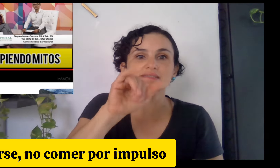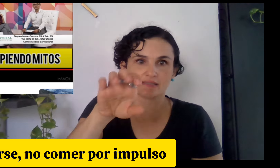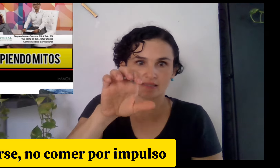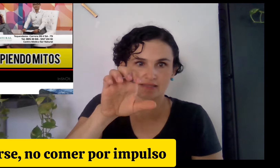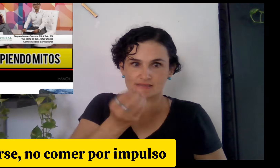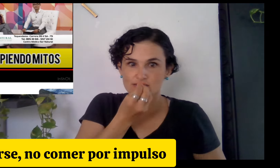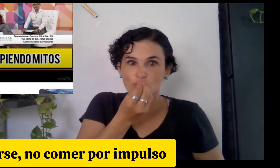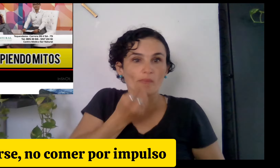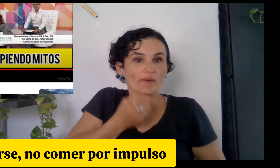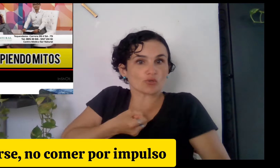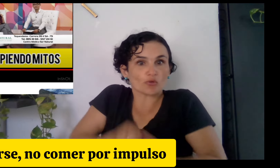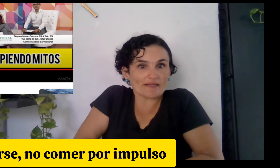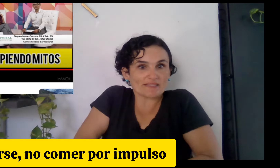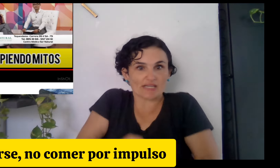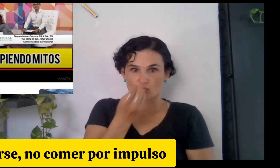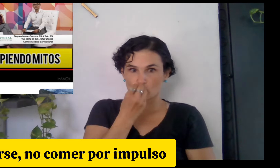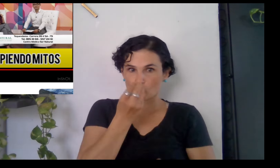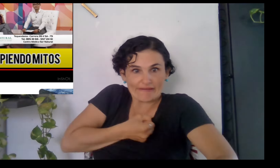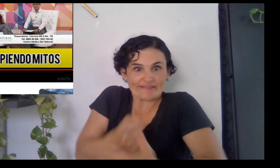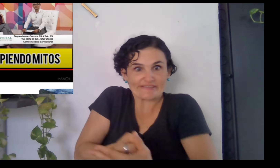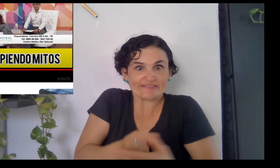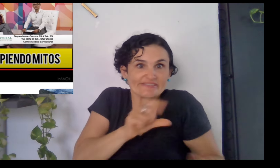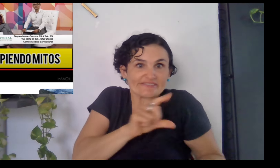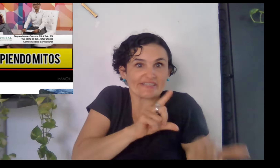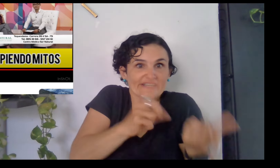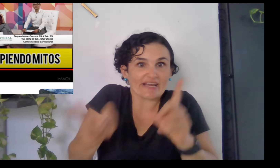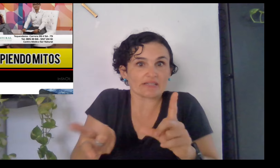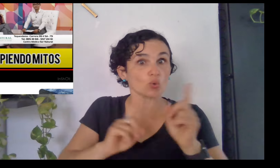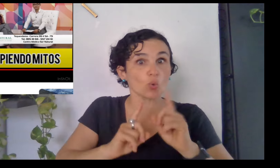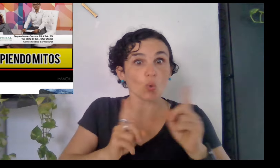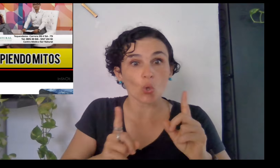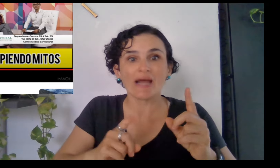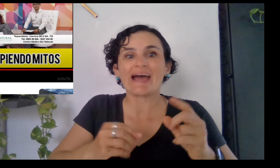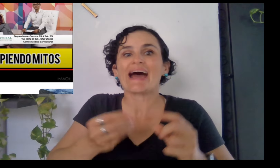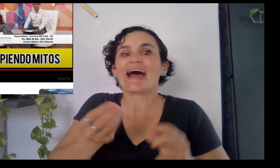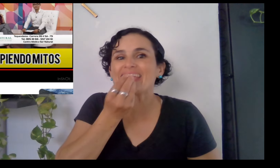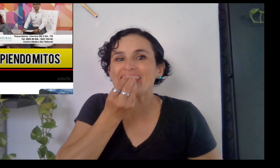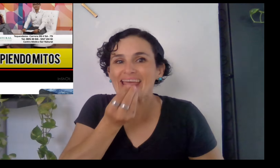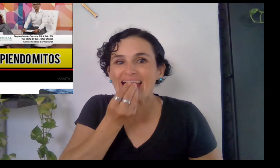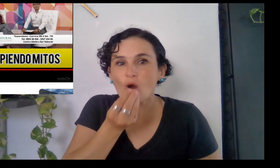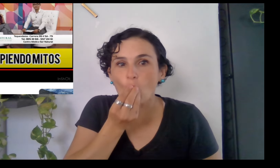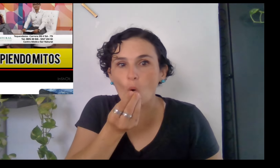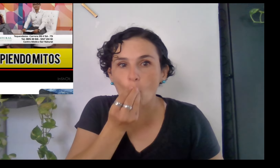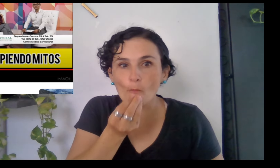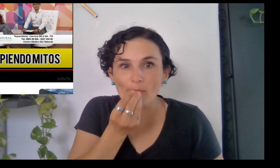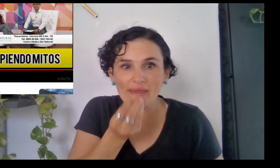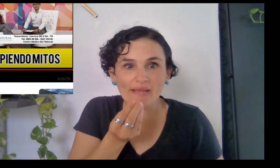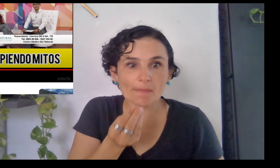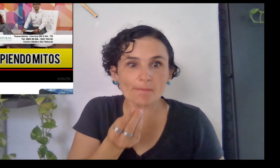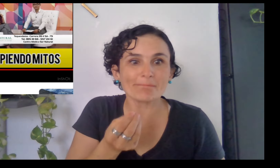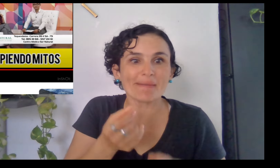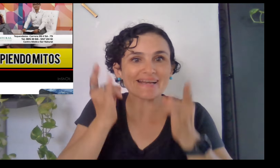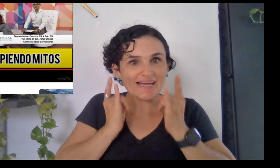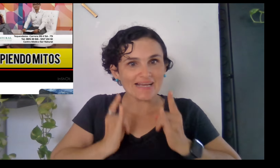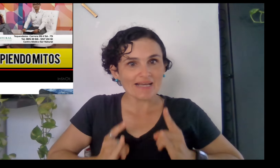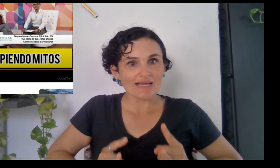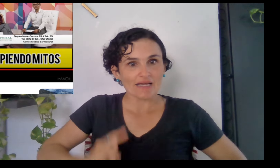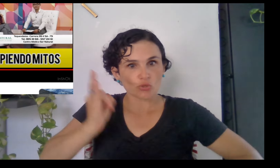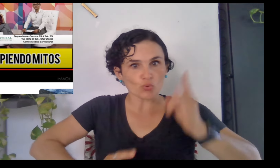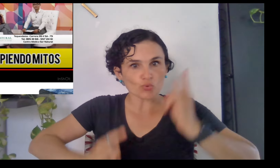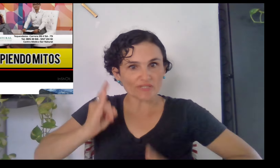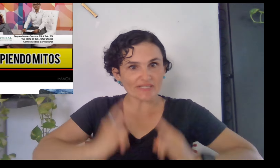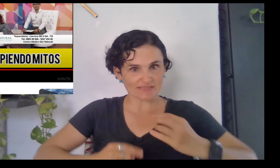no comer solo para llenar. No, hay que comer para